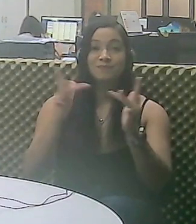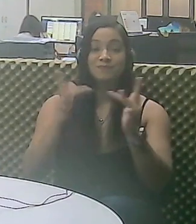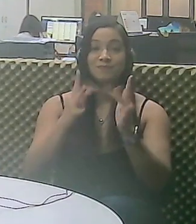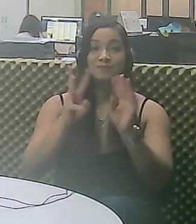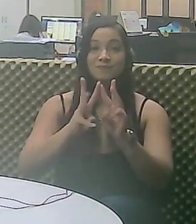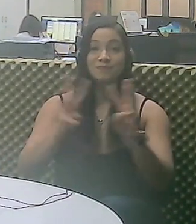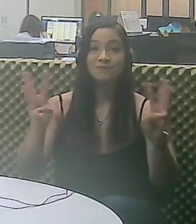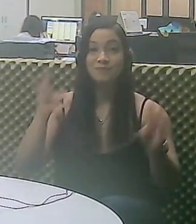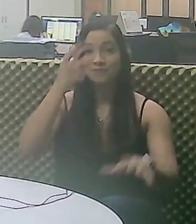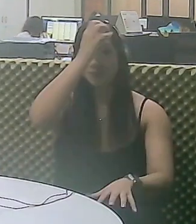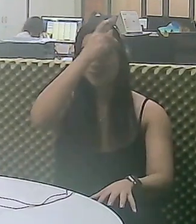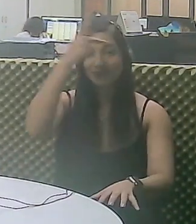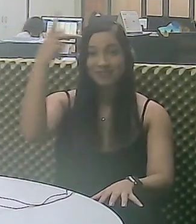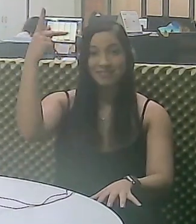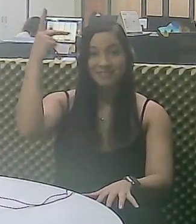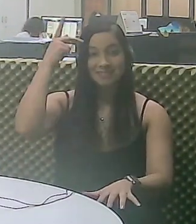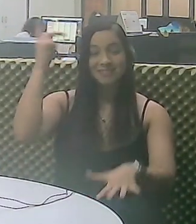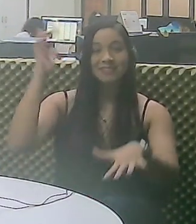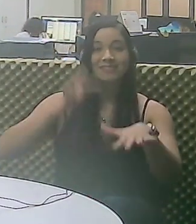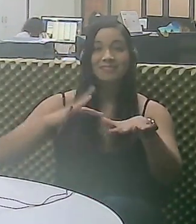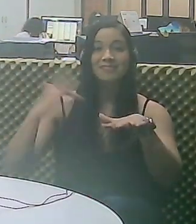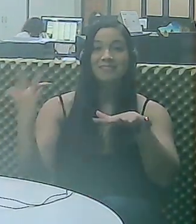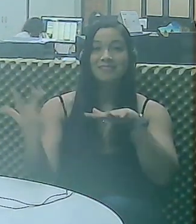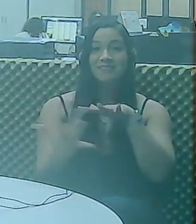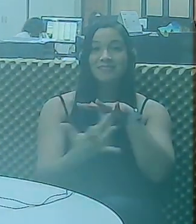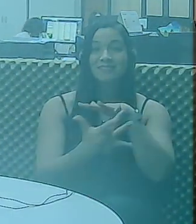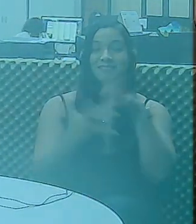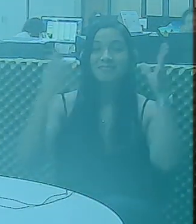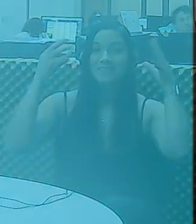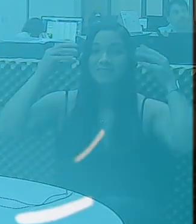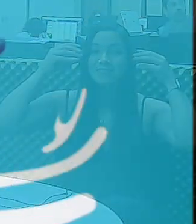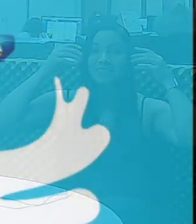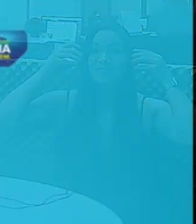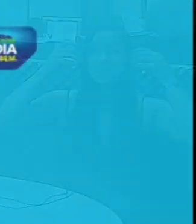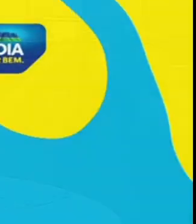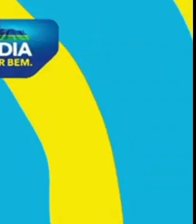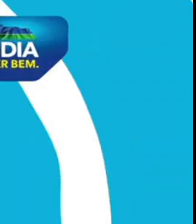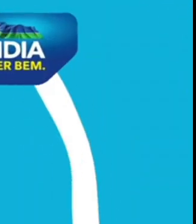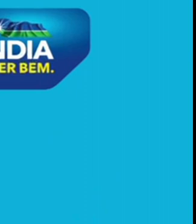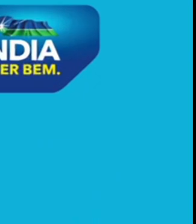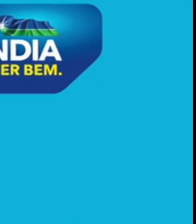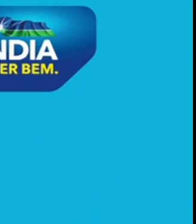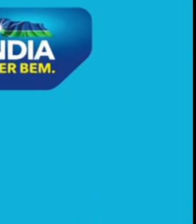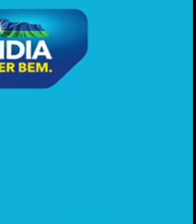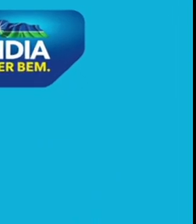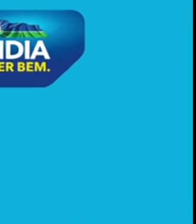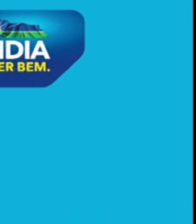Continue conosco no portal da Prefeitura e nas redes sociais.